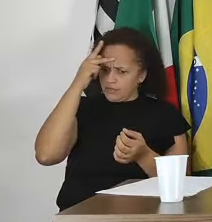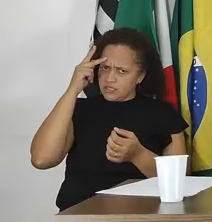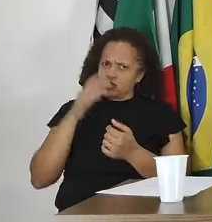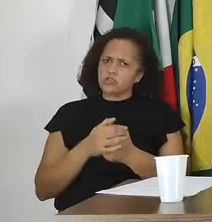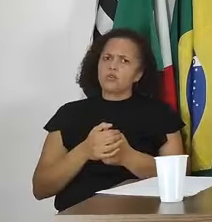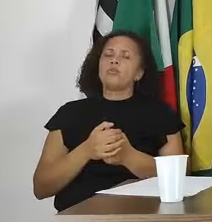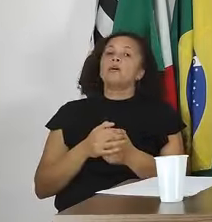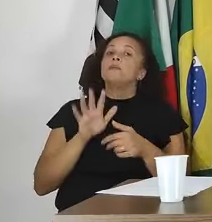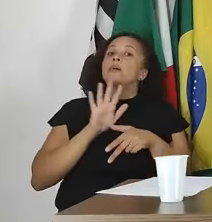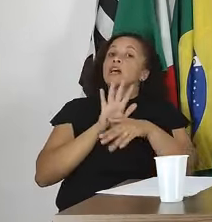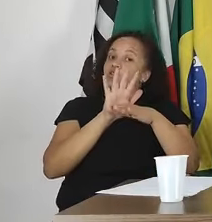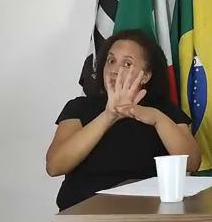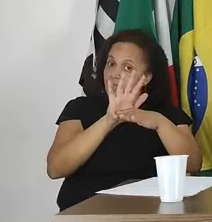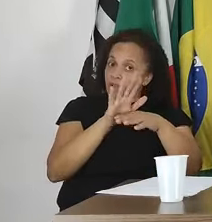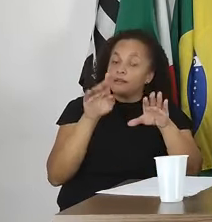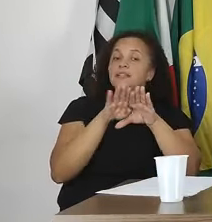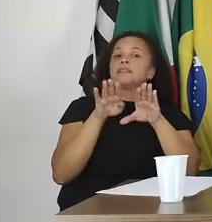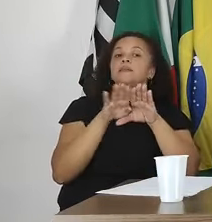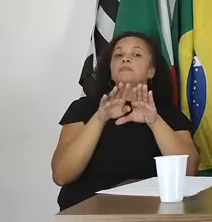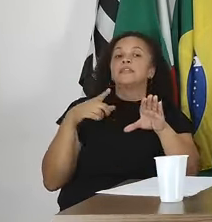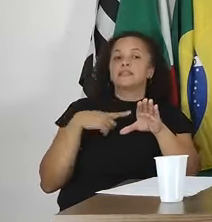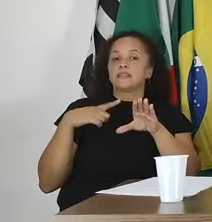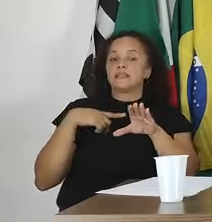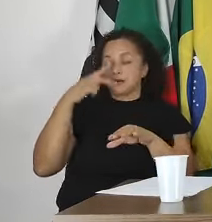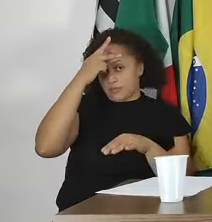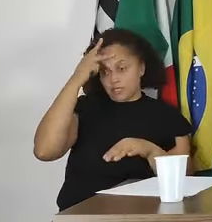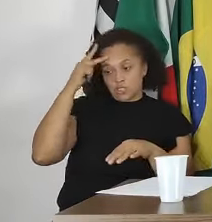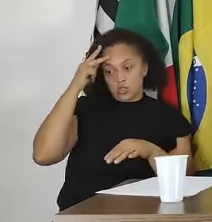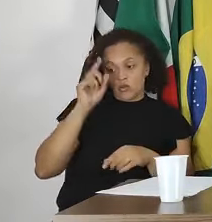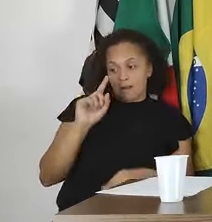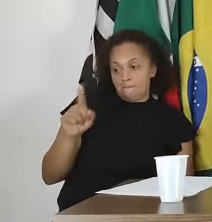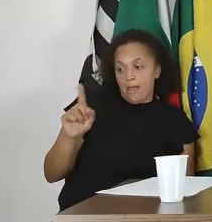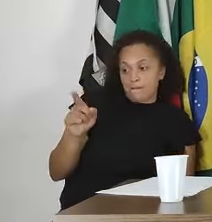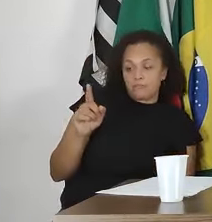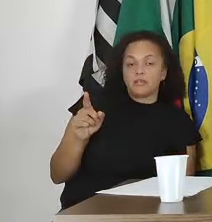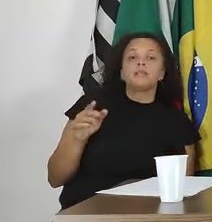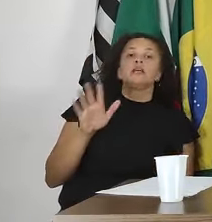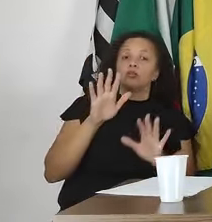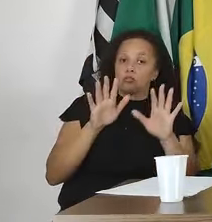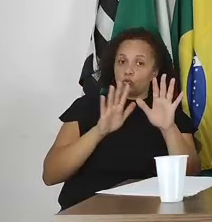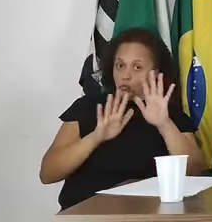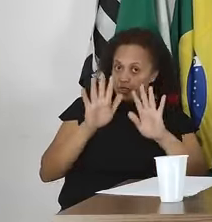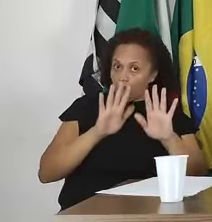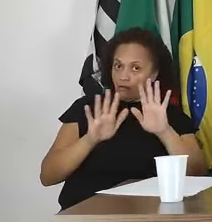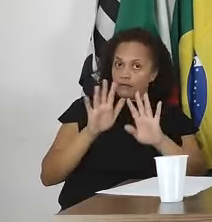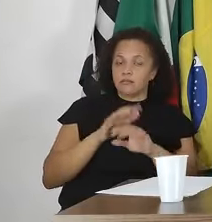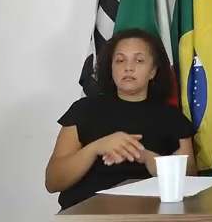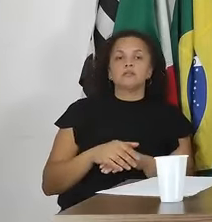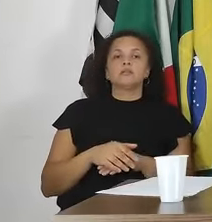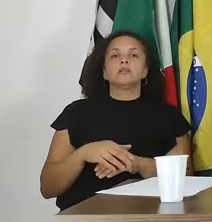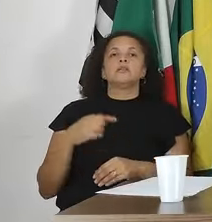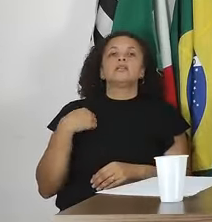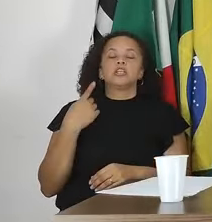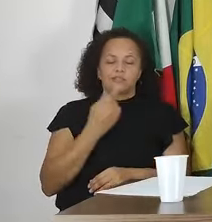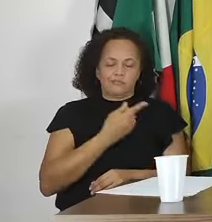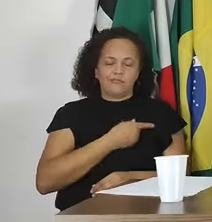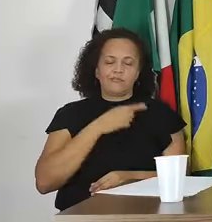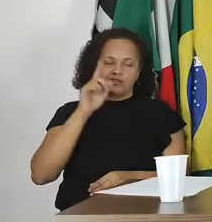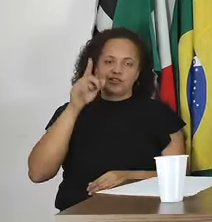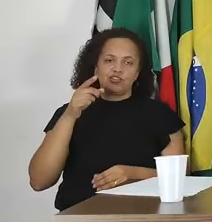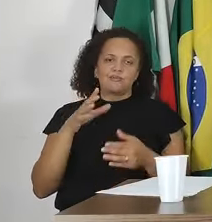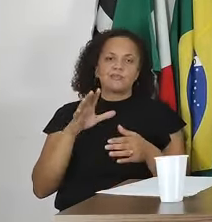a mão para levantar e também vai ter um dedo para te julgar. Então, não seja nós que vamos apontar, mas sim a mão para